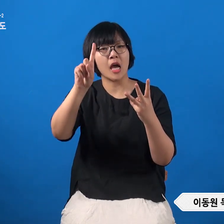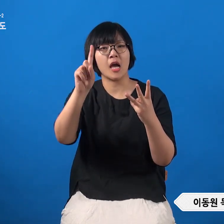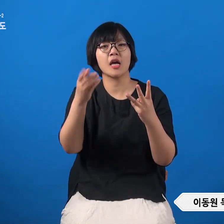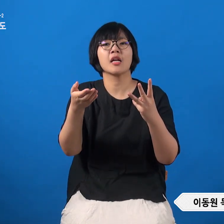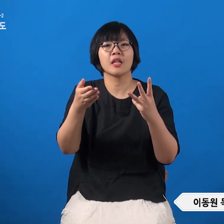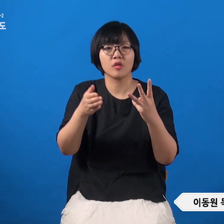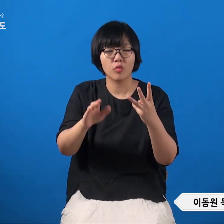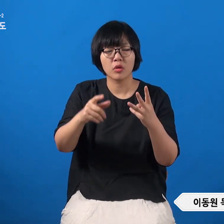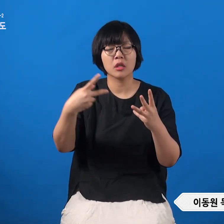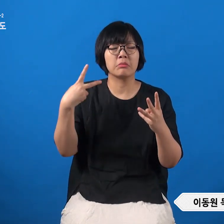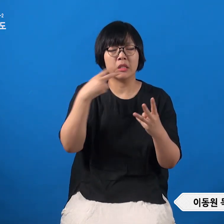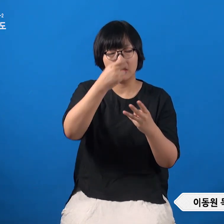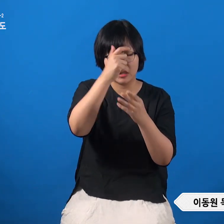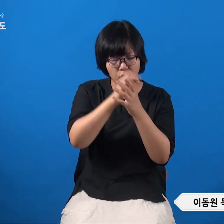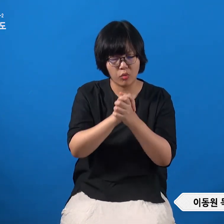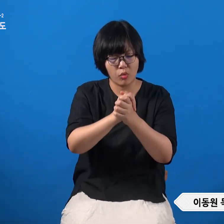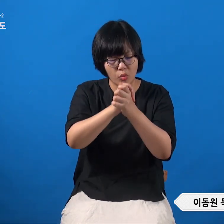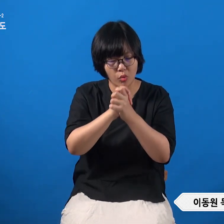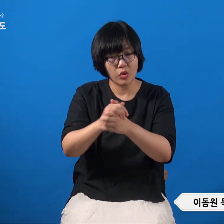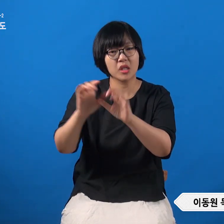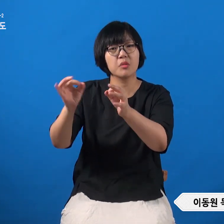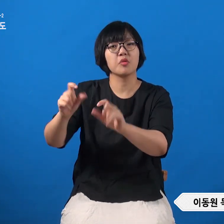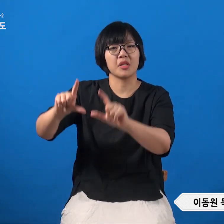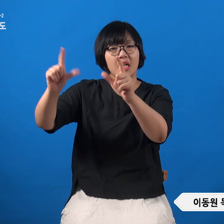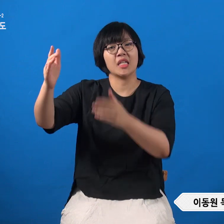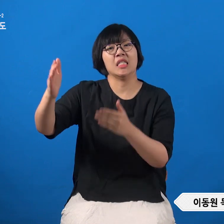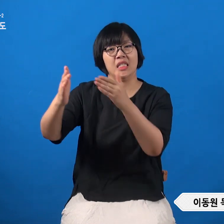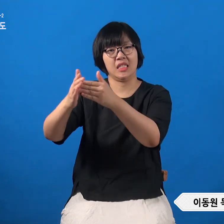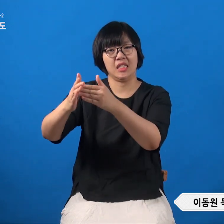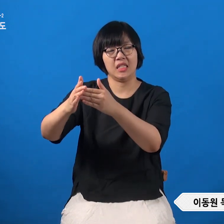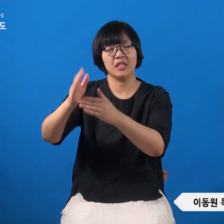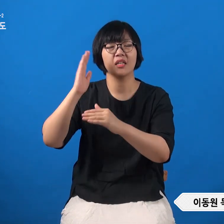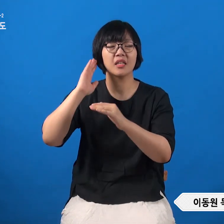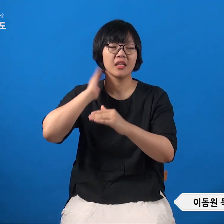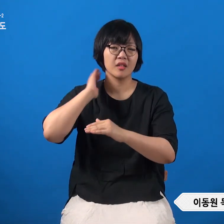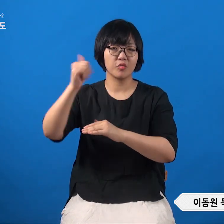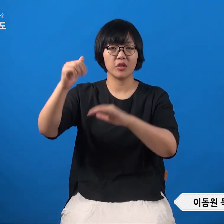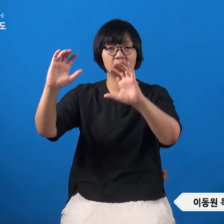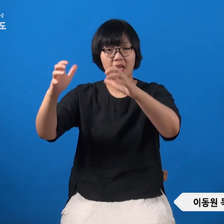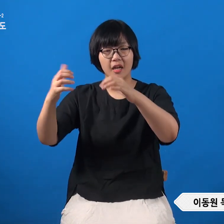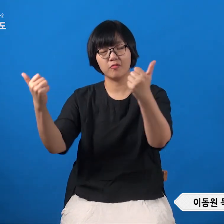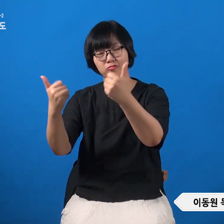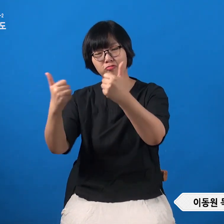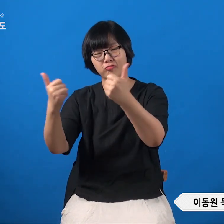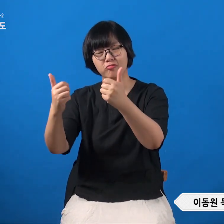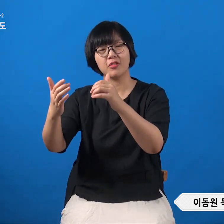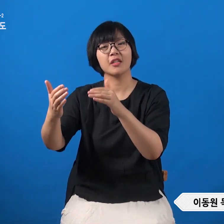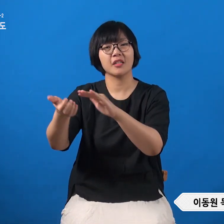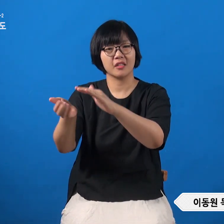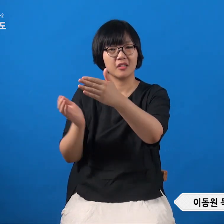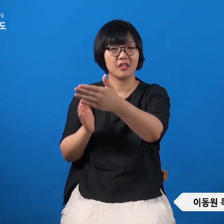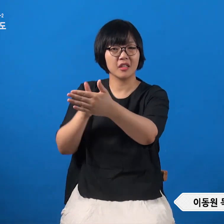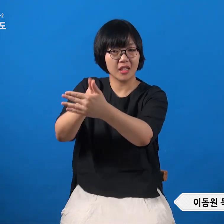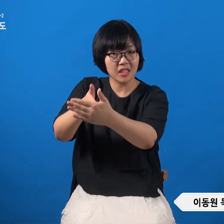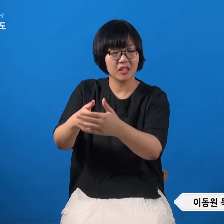금요일까지 이 정상회담을 통해서 한반도의 평화가 이루어질 수